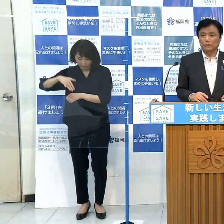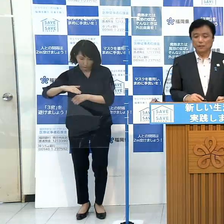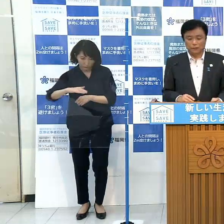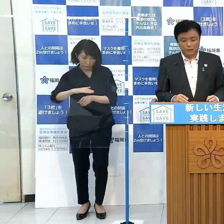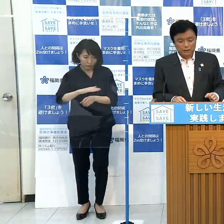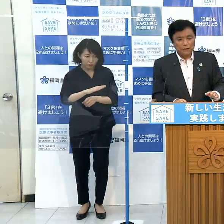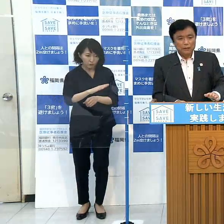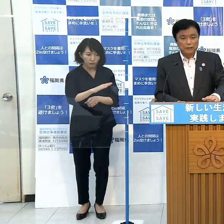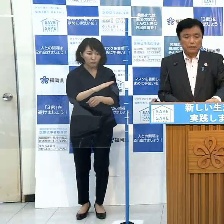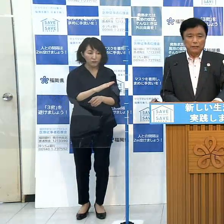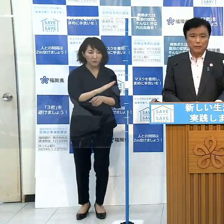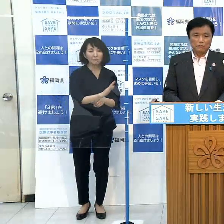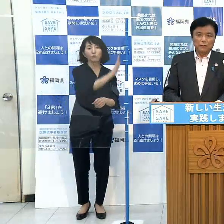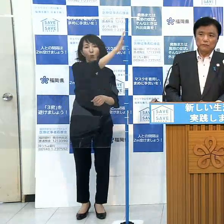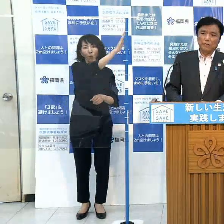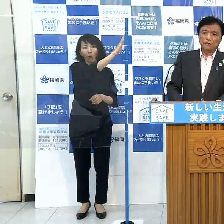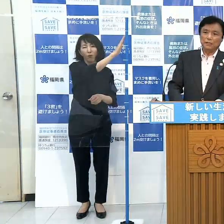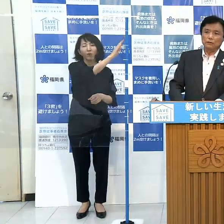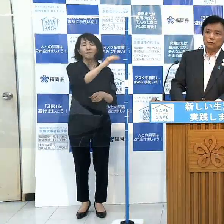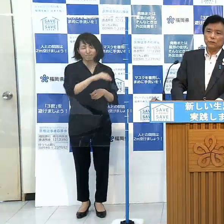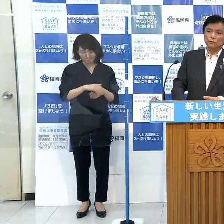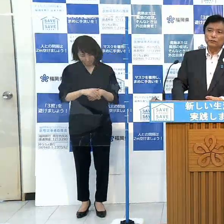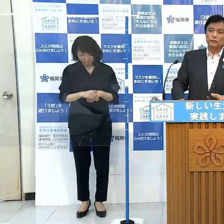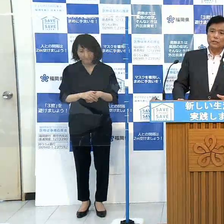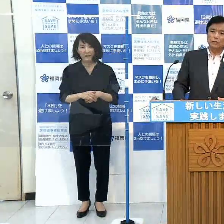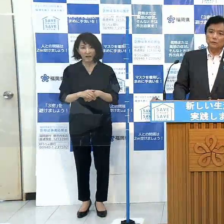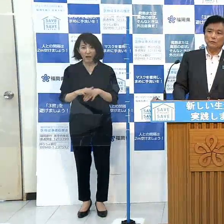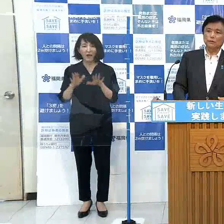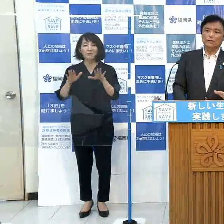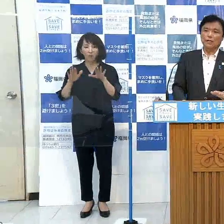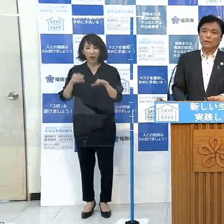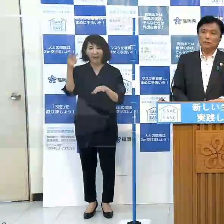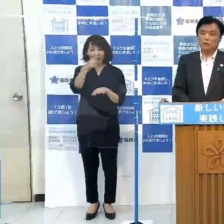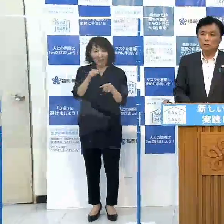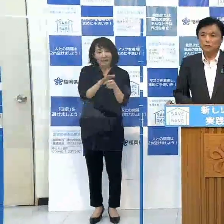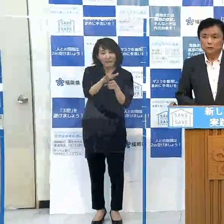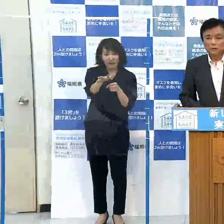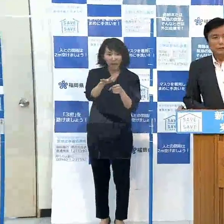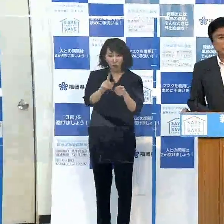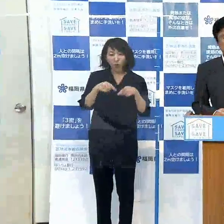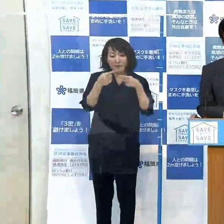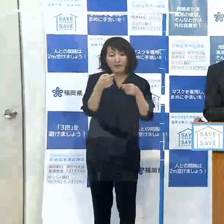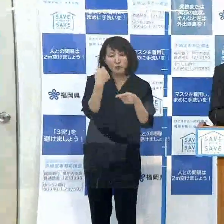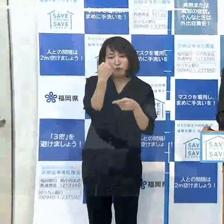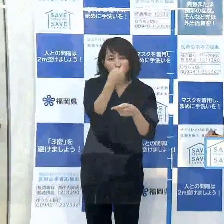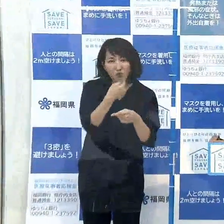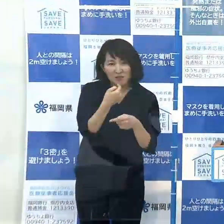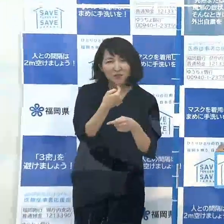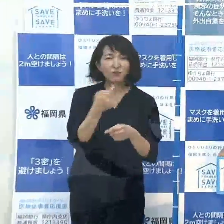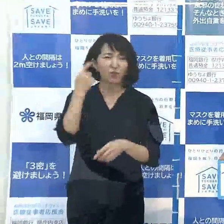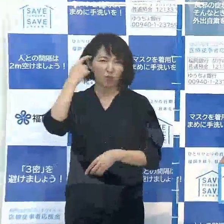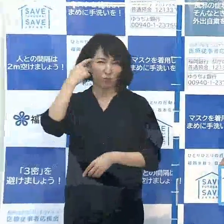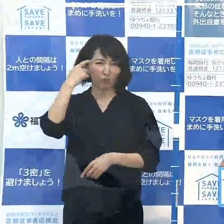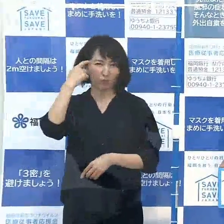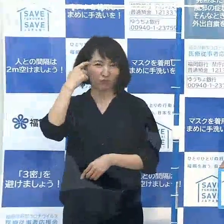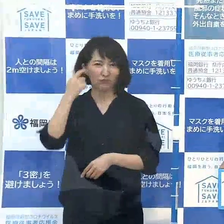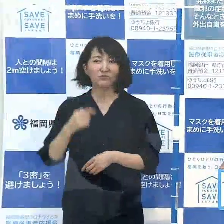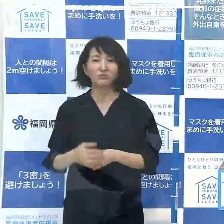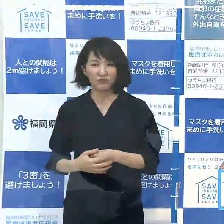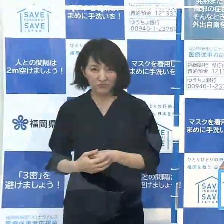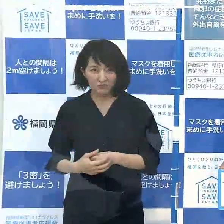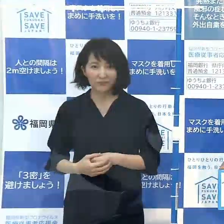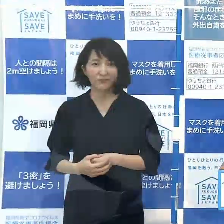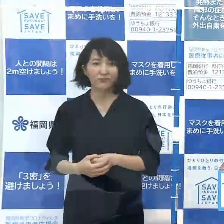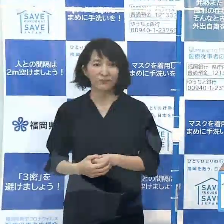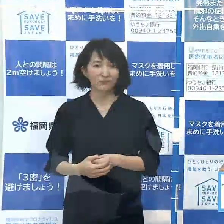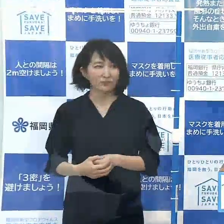前申し上げましたようにいわゆる第二波の入り口に立っているのではないかというふうに考えているところ